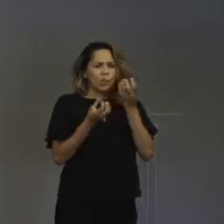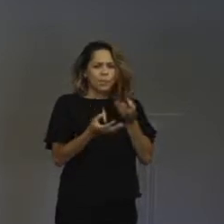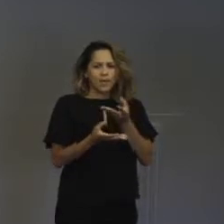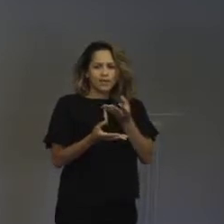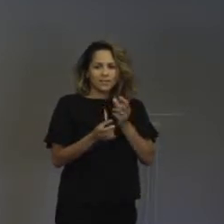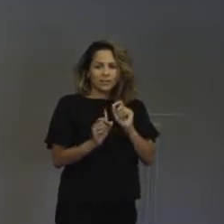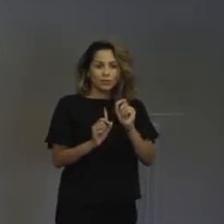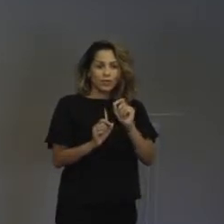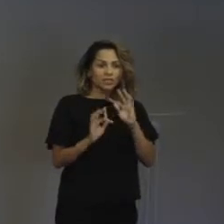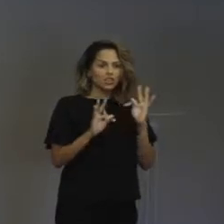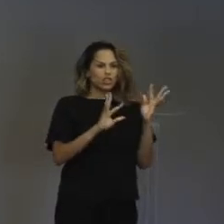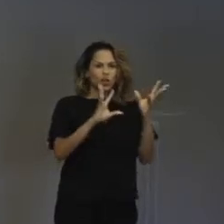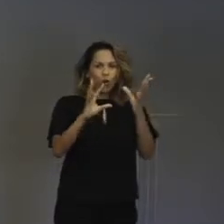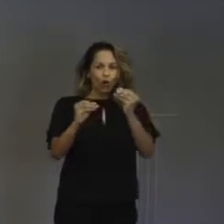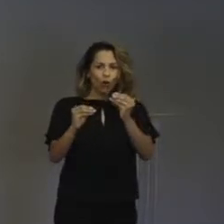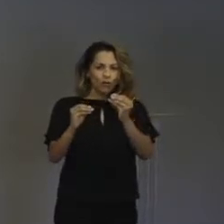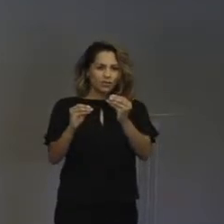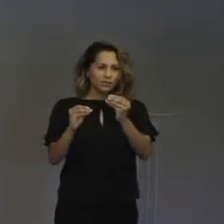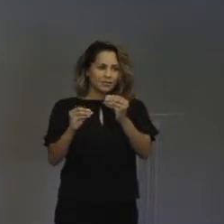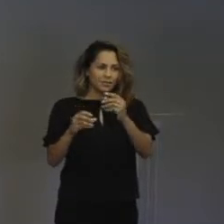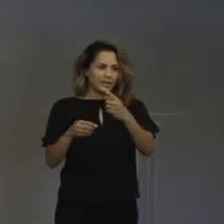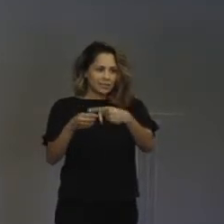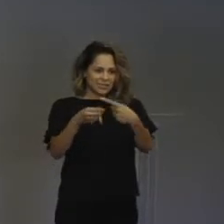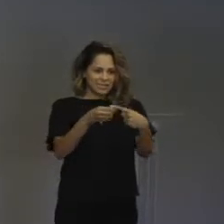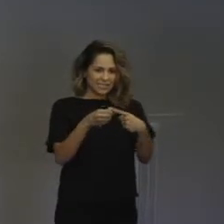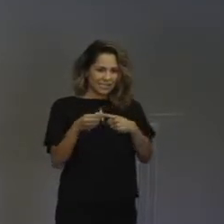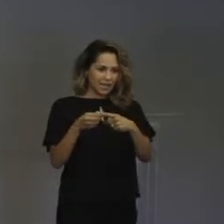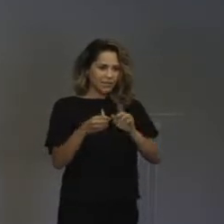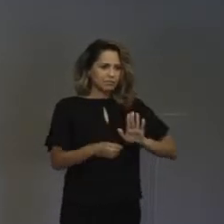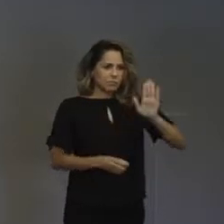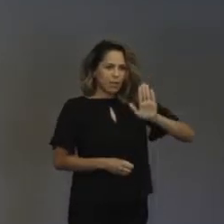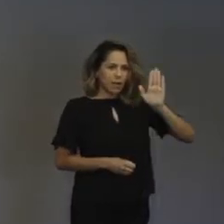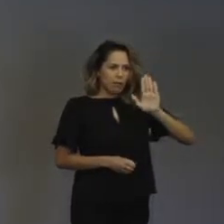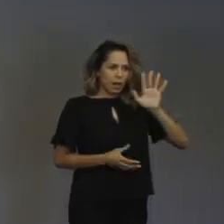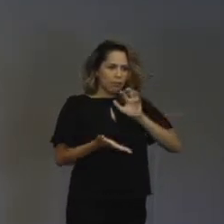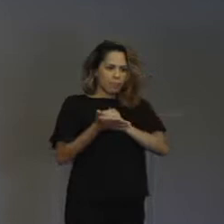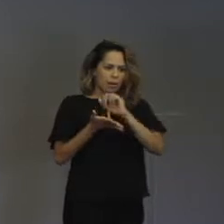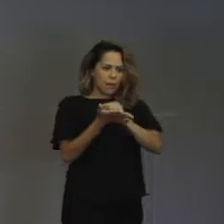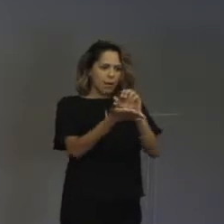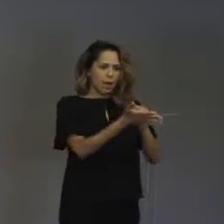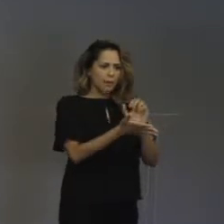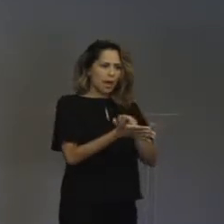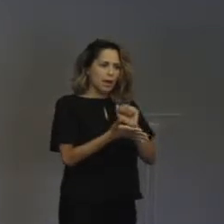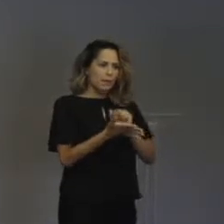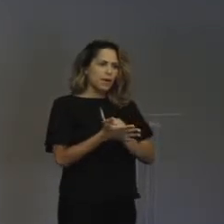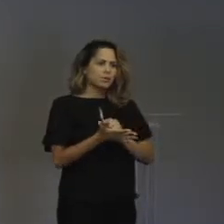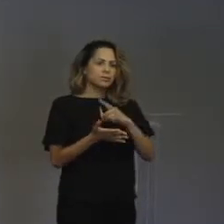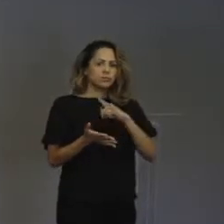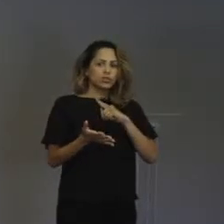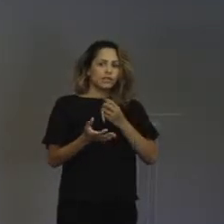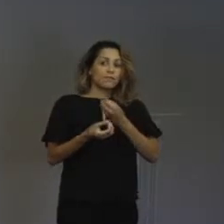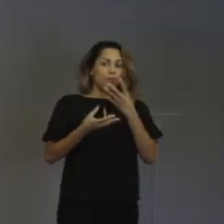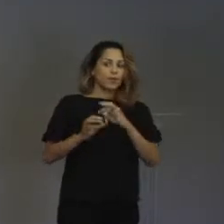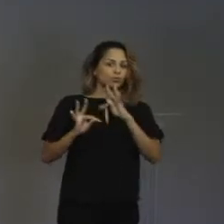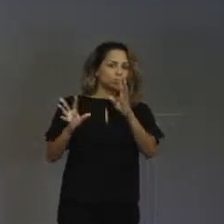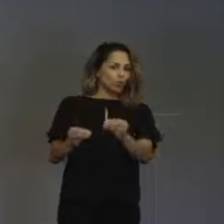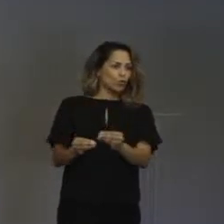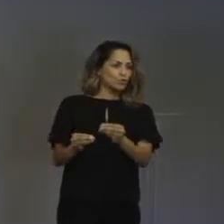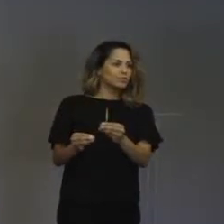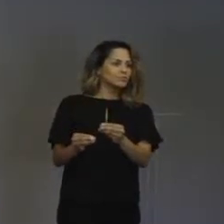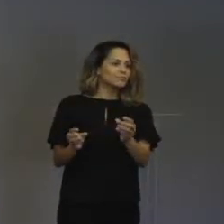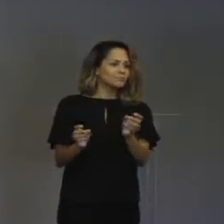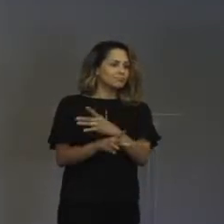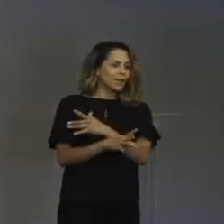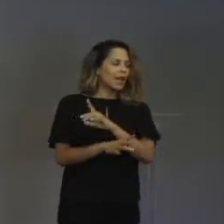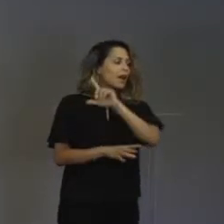as cidades, e demoraram 15 meses para anunciar, inclusive, quais seriam enfim, anunciaram as 10